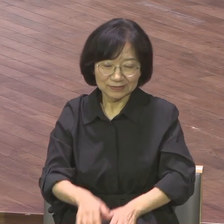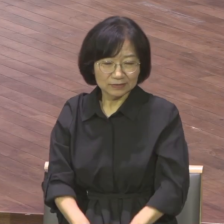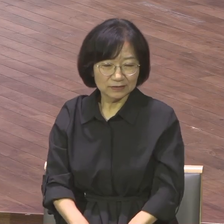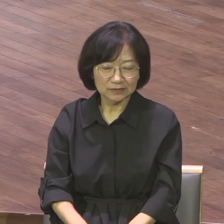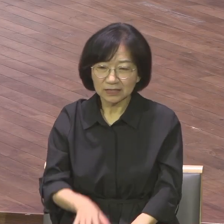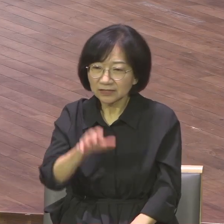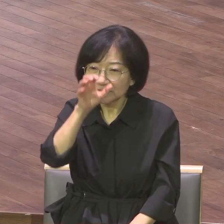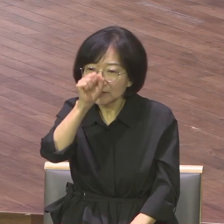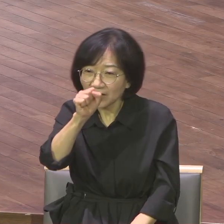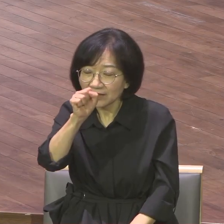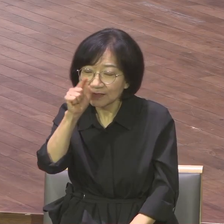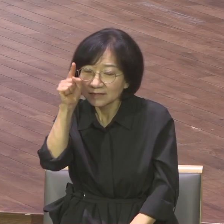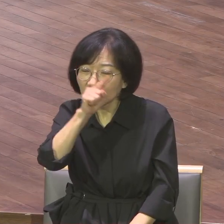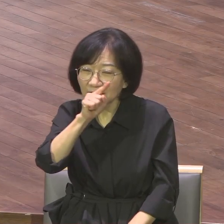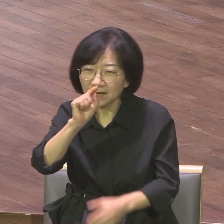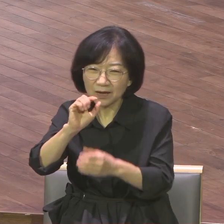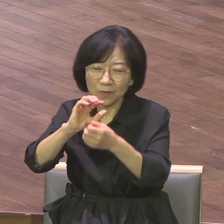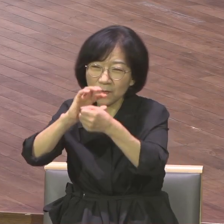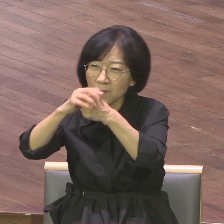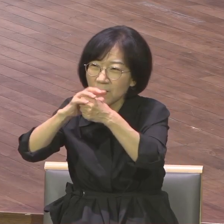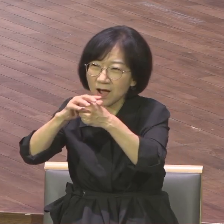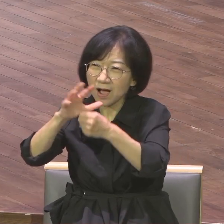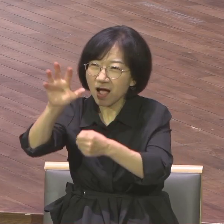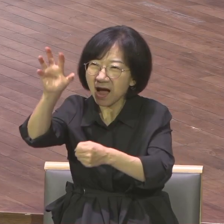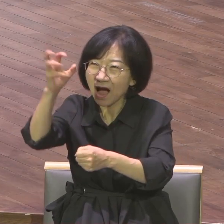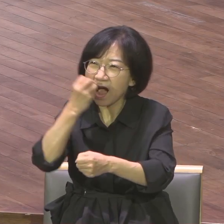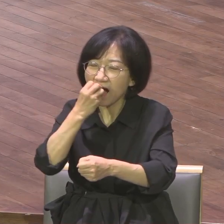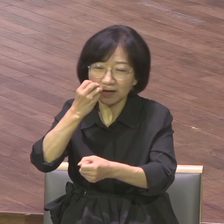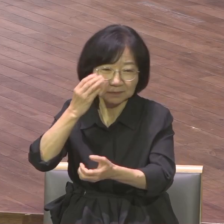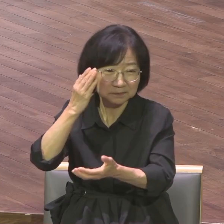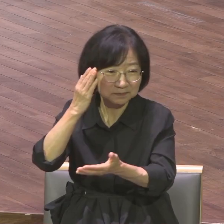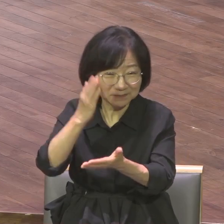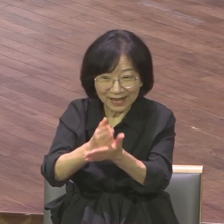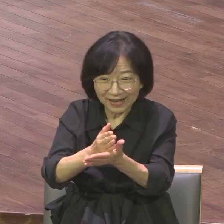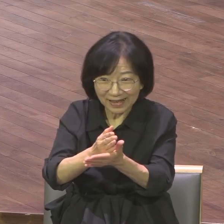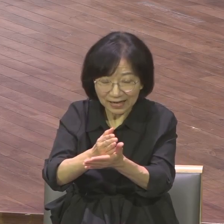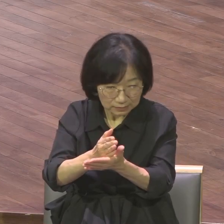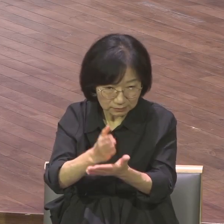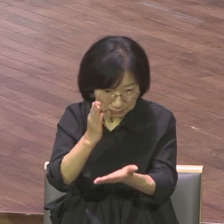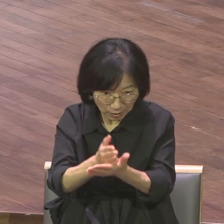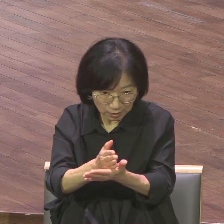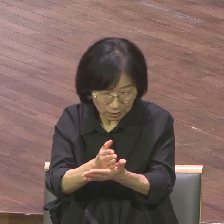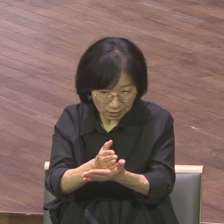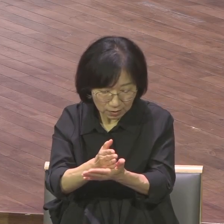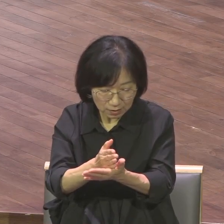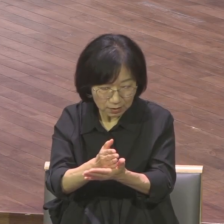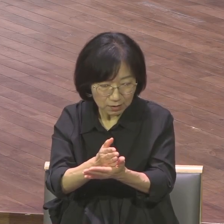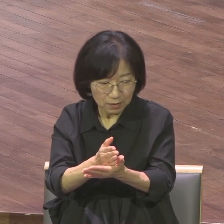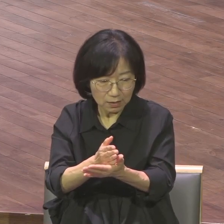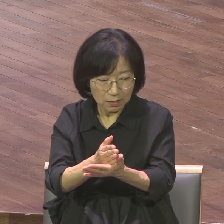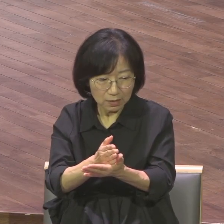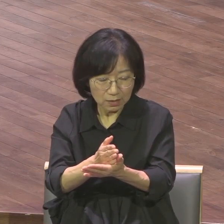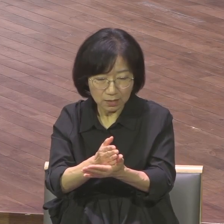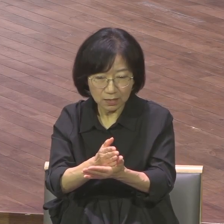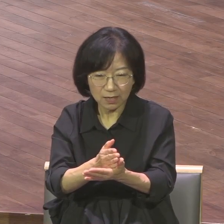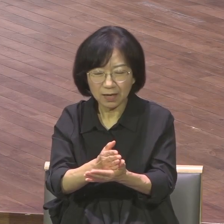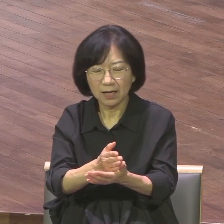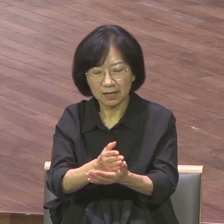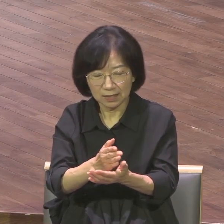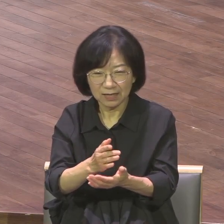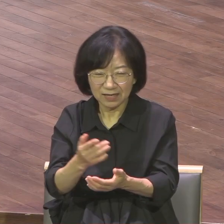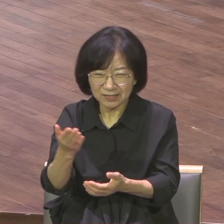선악과를 따먹지 말라는 이제는 행위 언약 먹지 마 하지 마라고 하는 그 행위 언약이 아니고